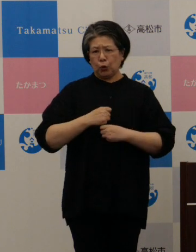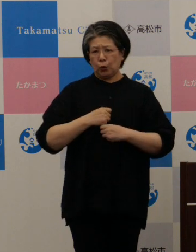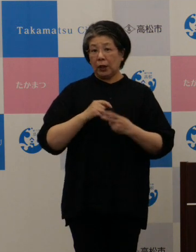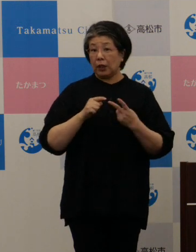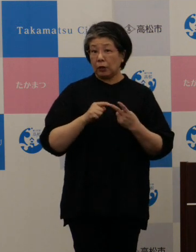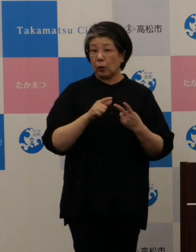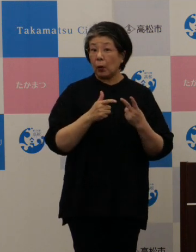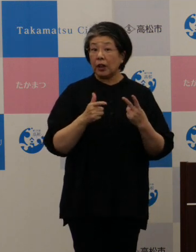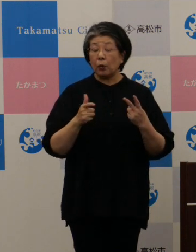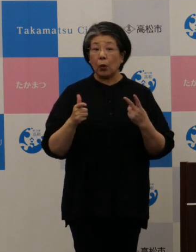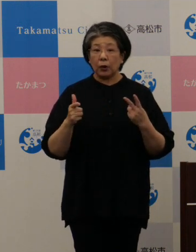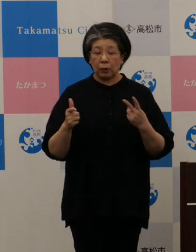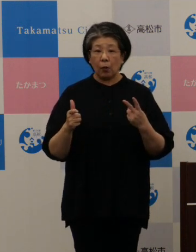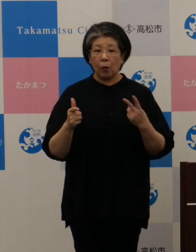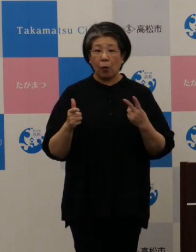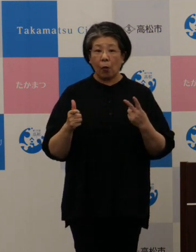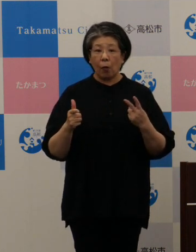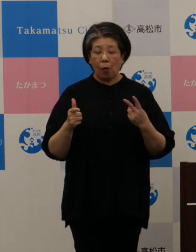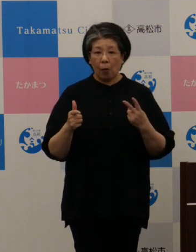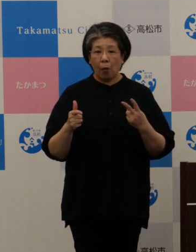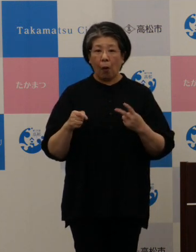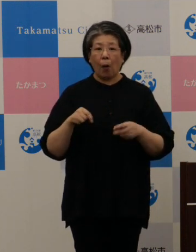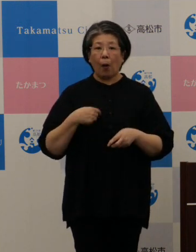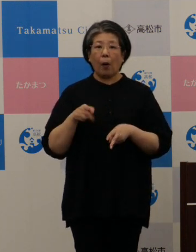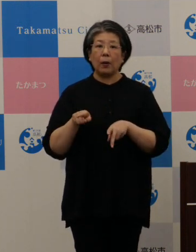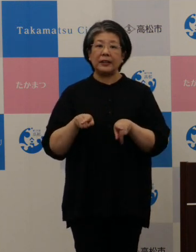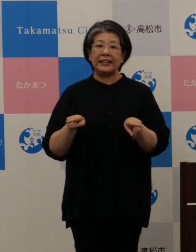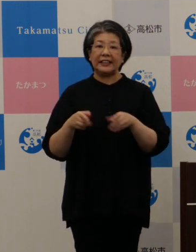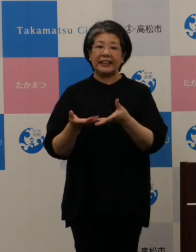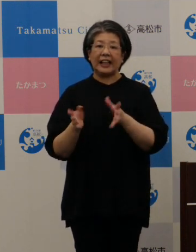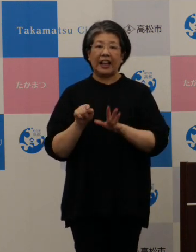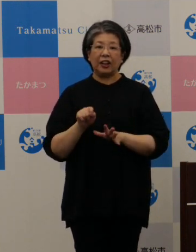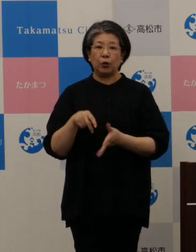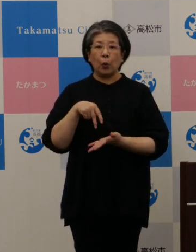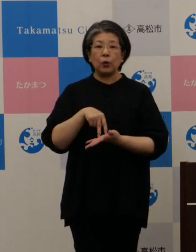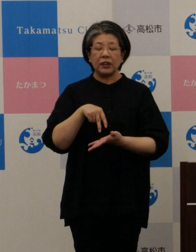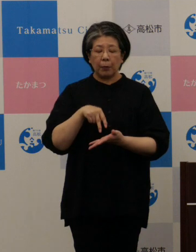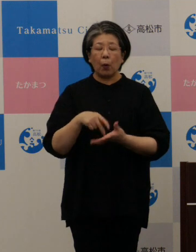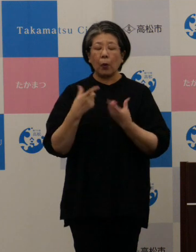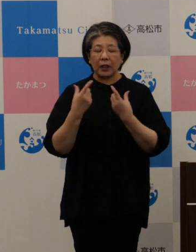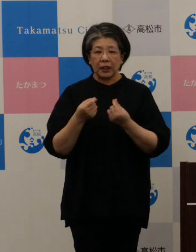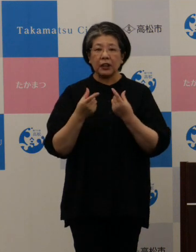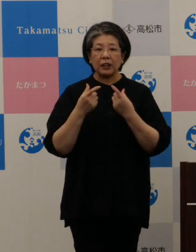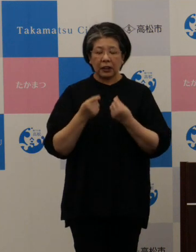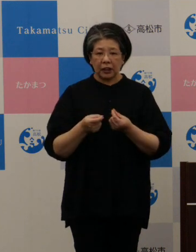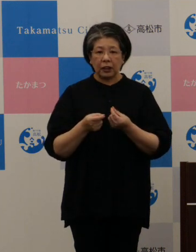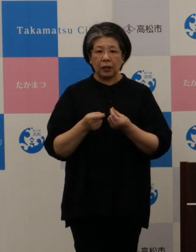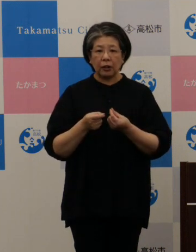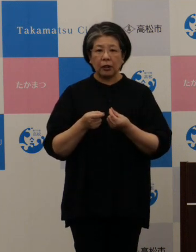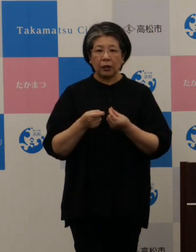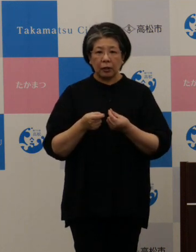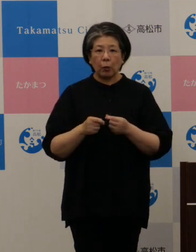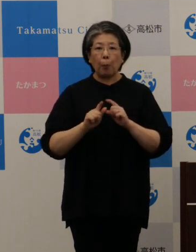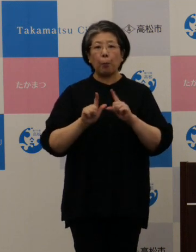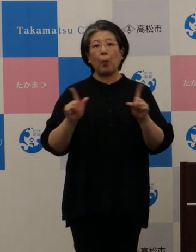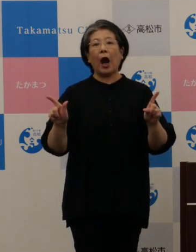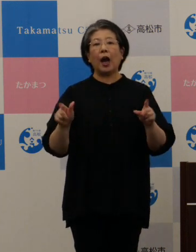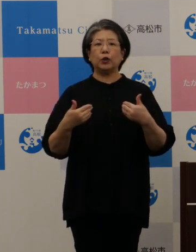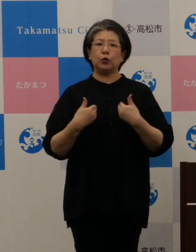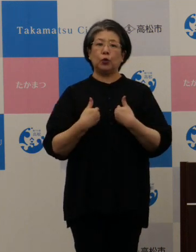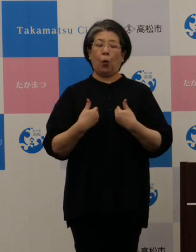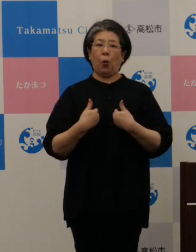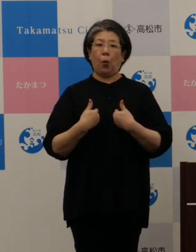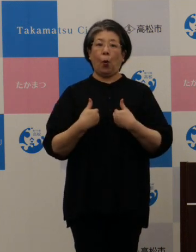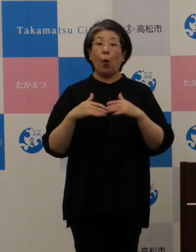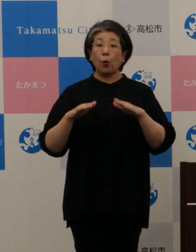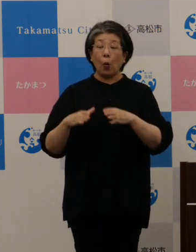について我々基礎自治体としてもきちっと示していく必要があると思いますし、その辺について今の今